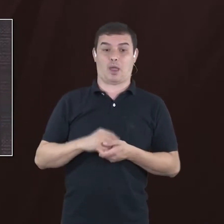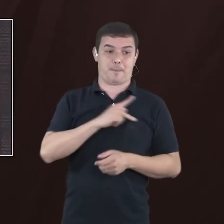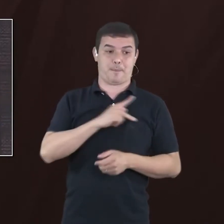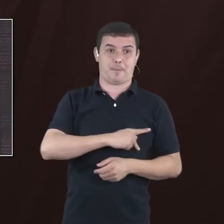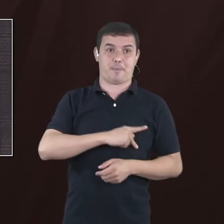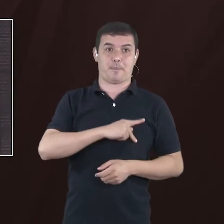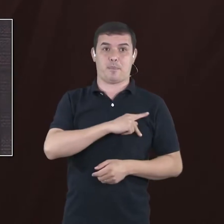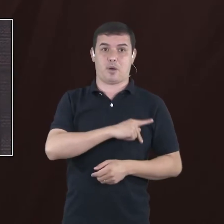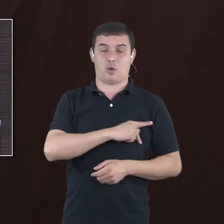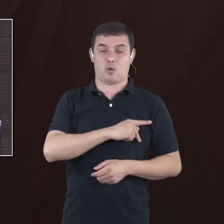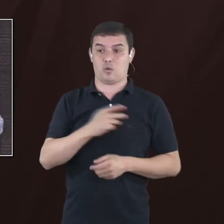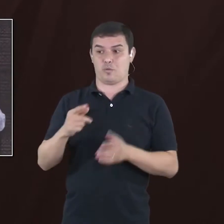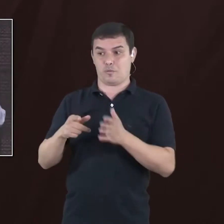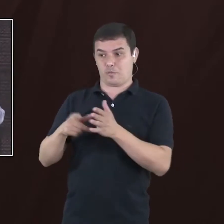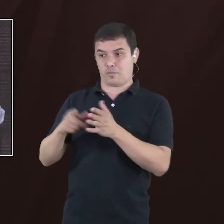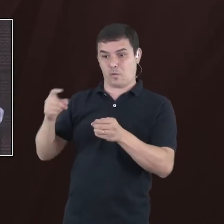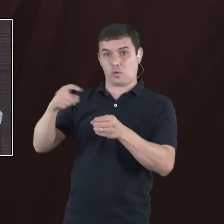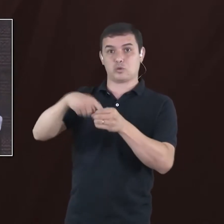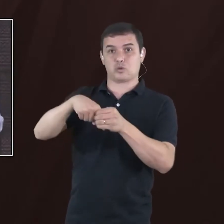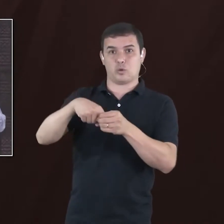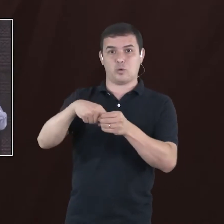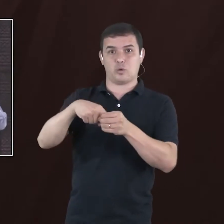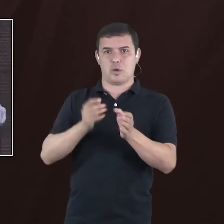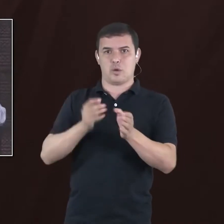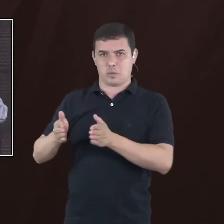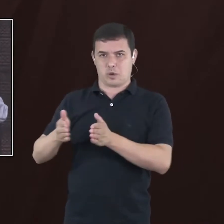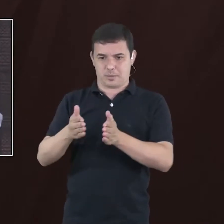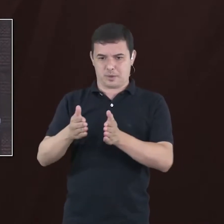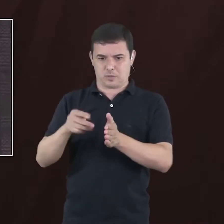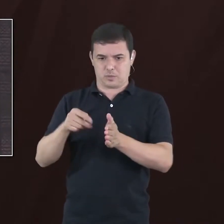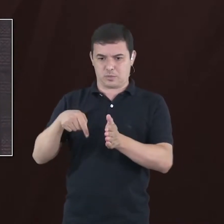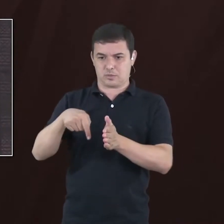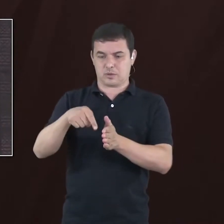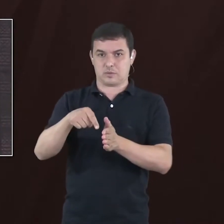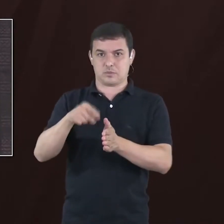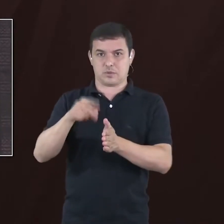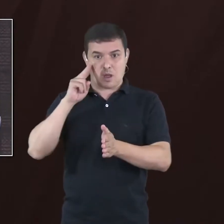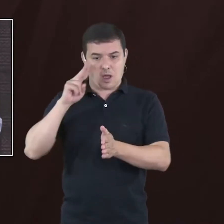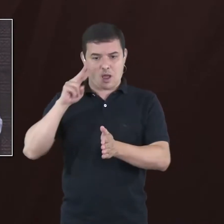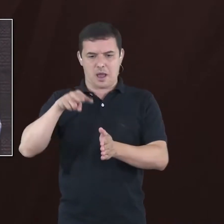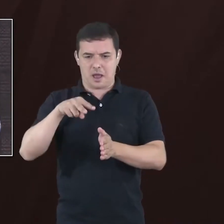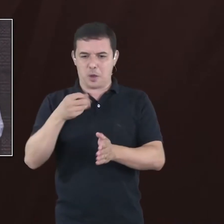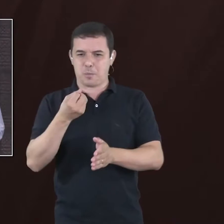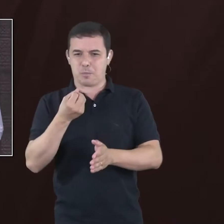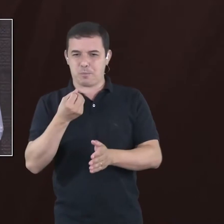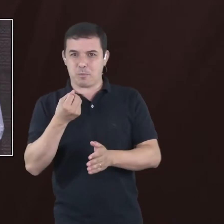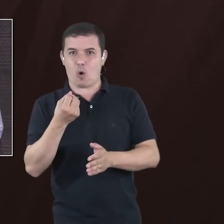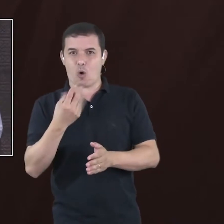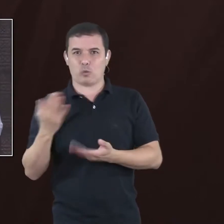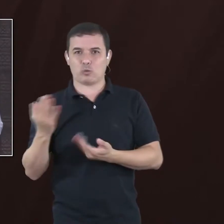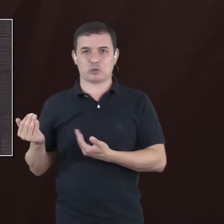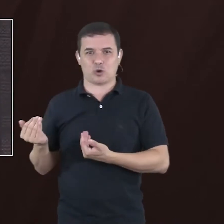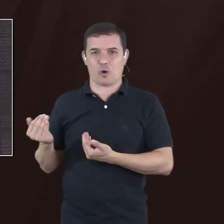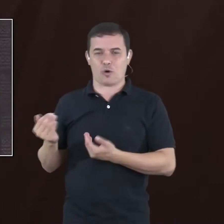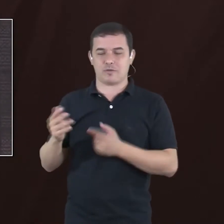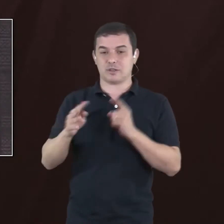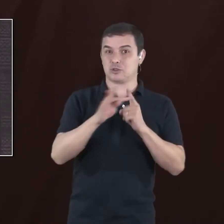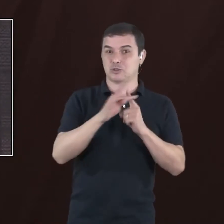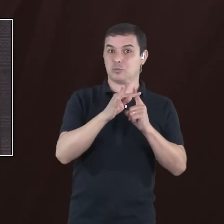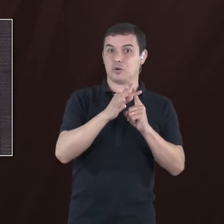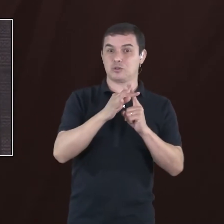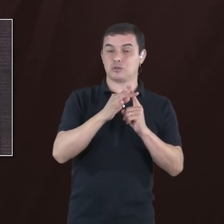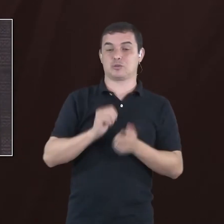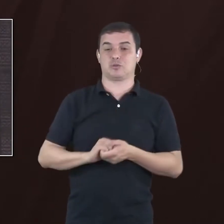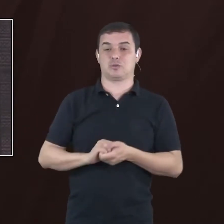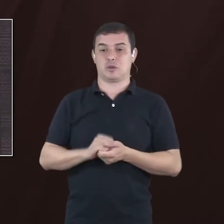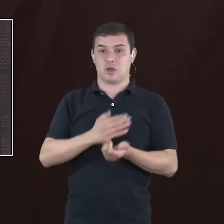Icônio e Listra, os de Icônio e de Listra davam bom testemunho do jovem Timóteo. Mas esse jovem Timóteo, assim